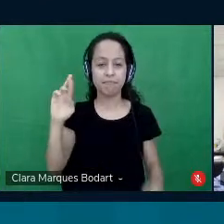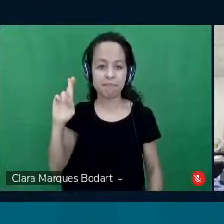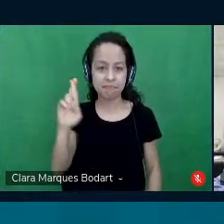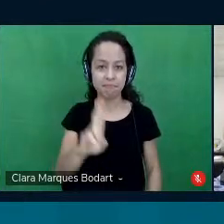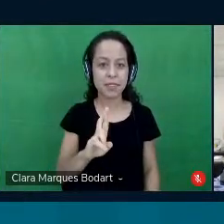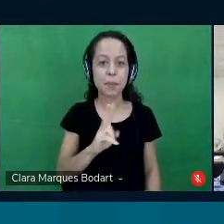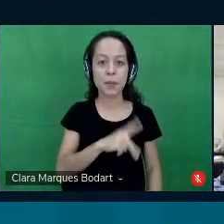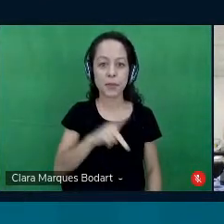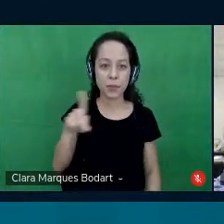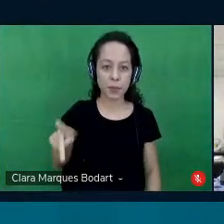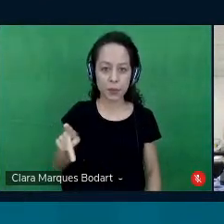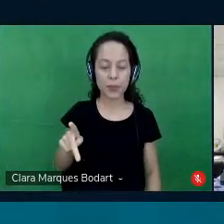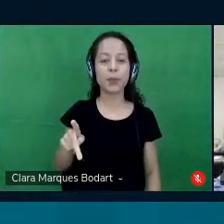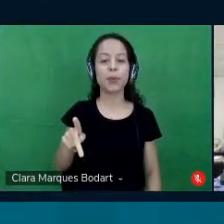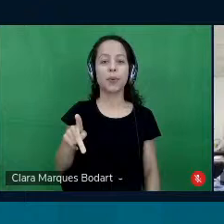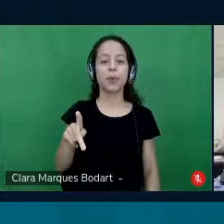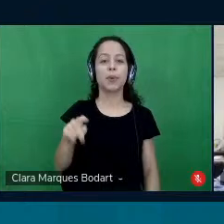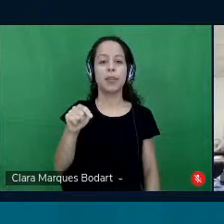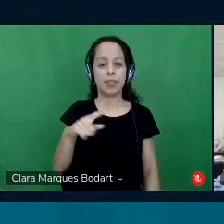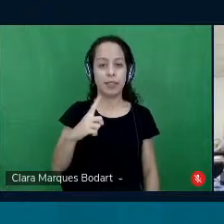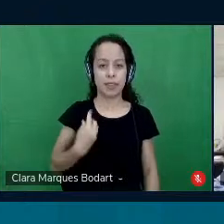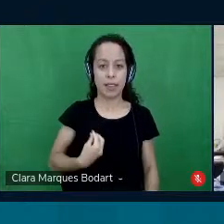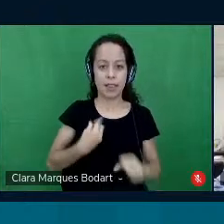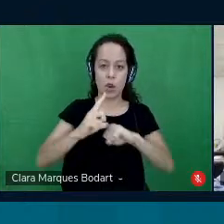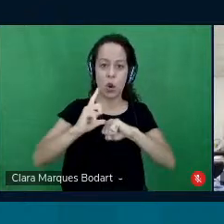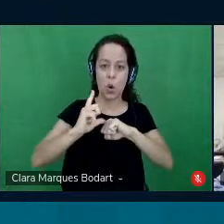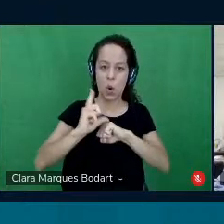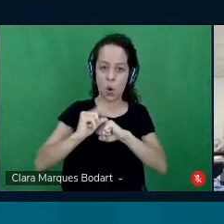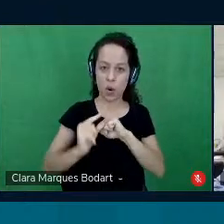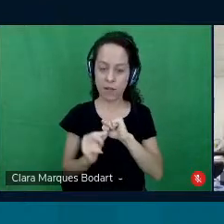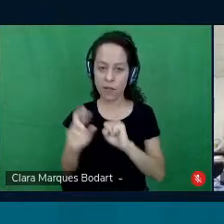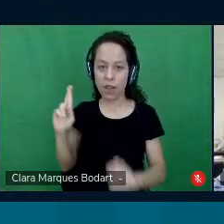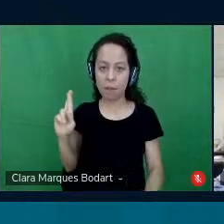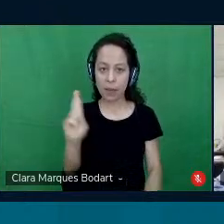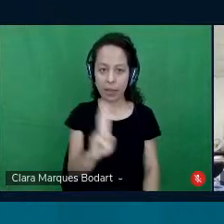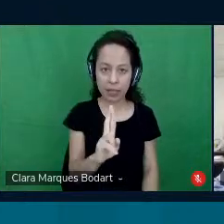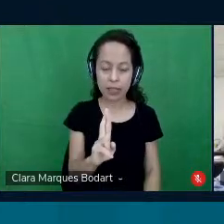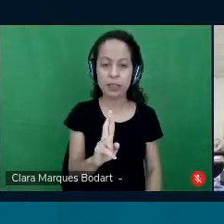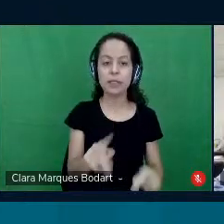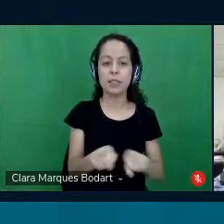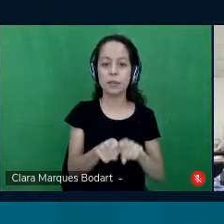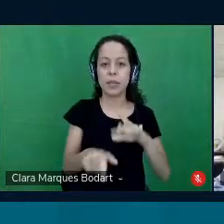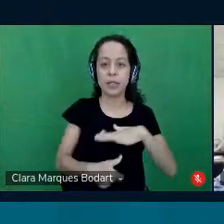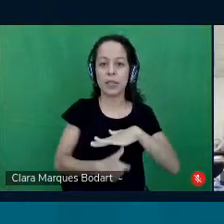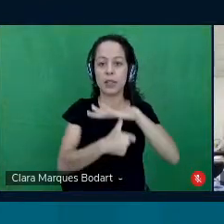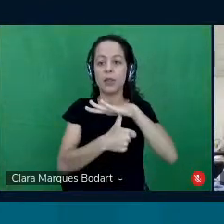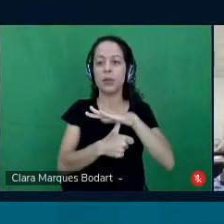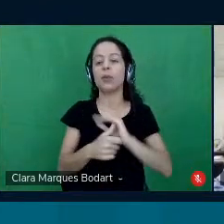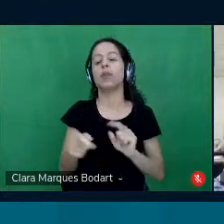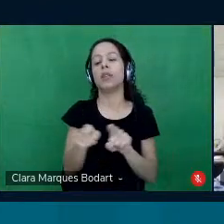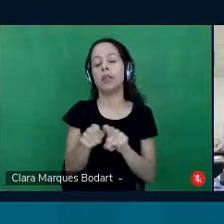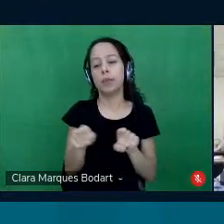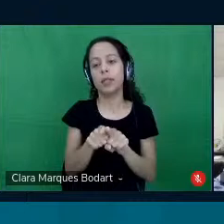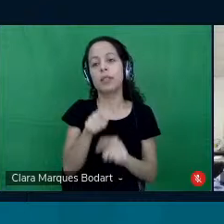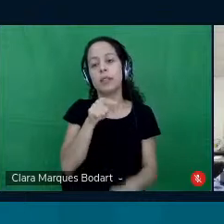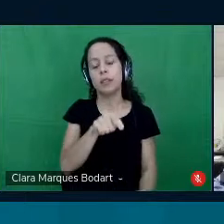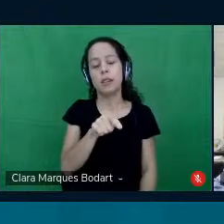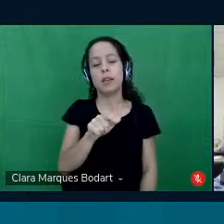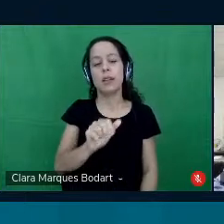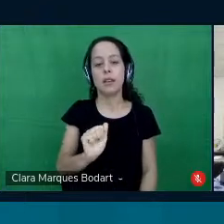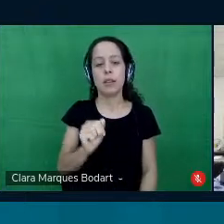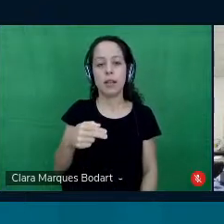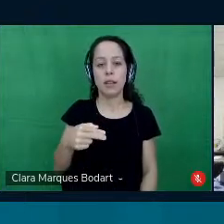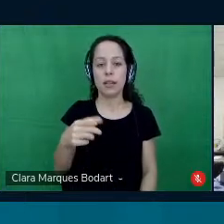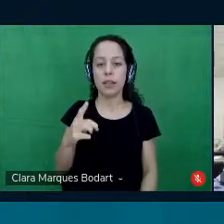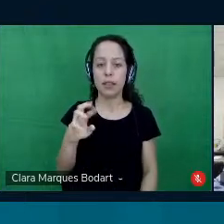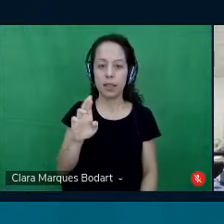Jadir, ao CONIF, em nome do professor André Romero, ao POPOG, por todo o apoio que eles têm prestado ao mestrado para que se